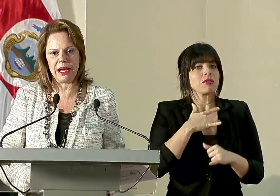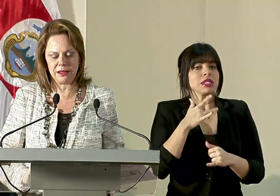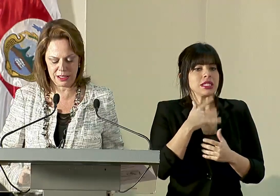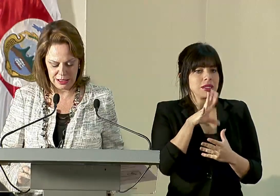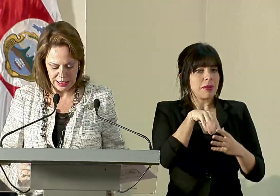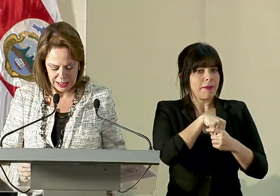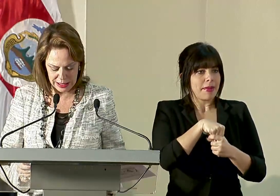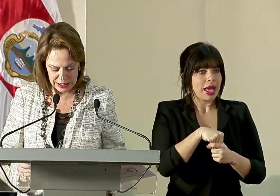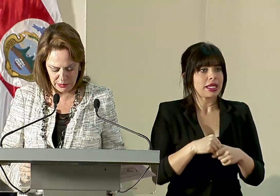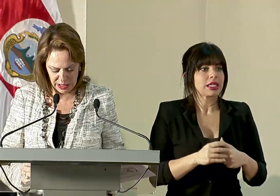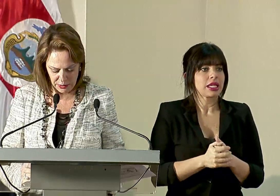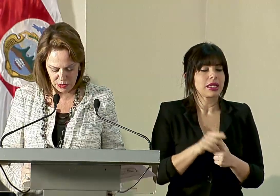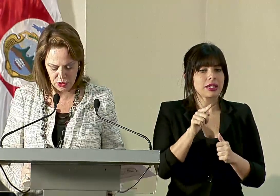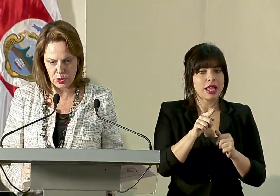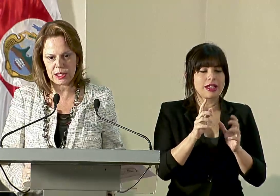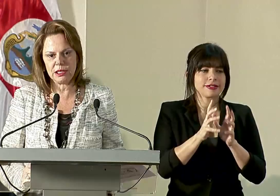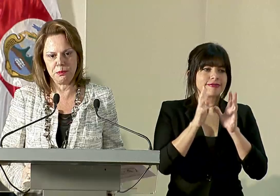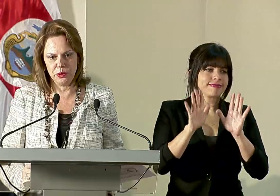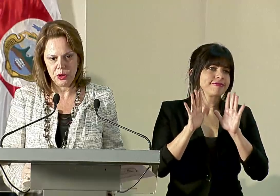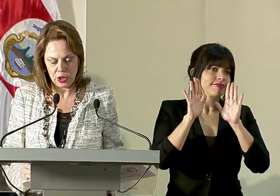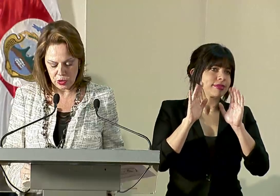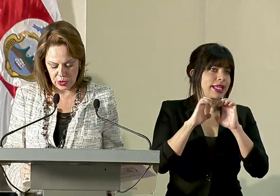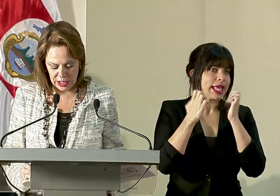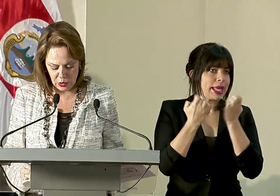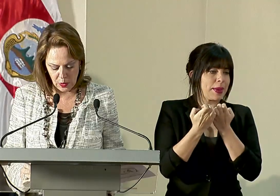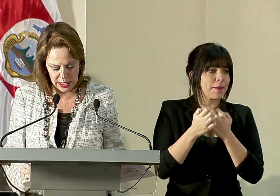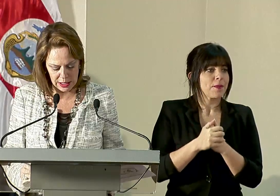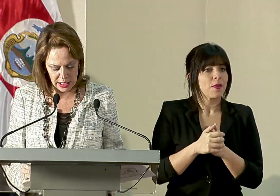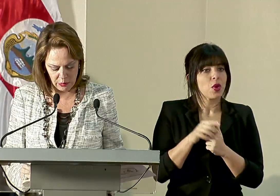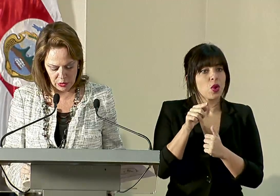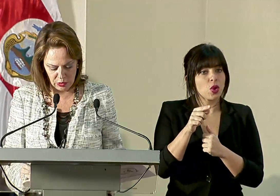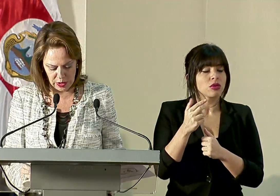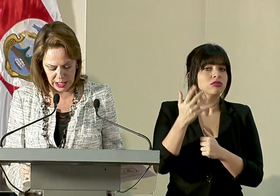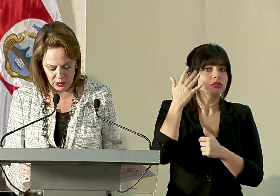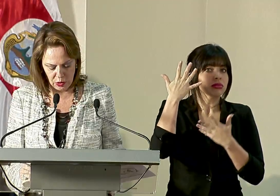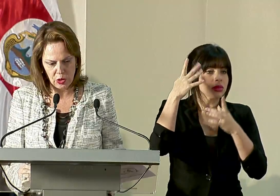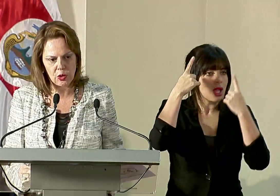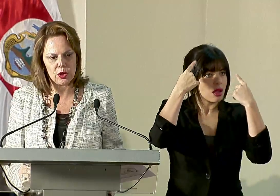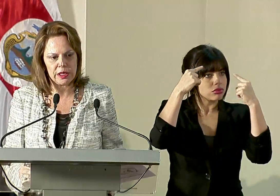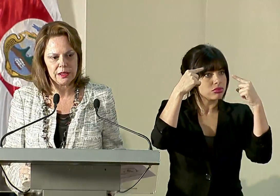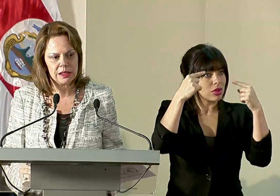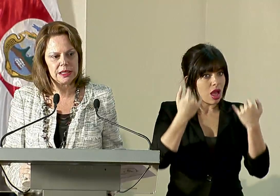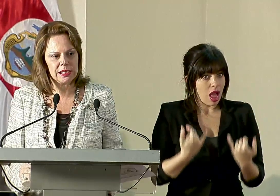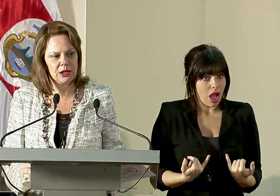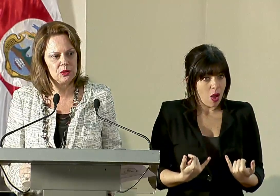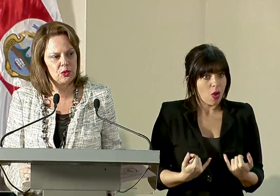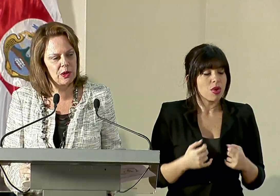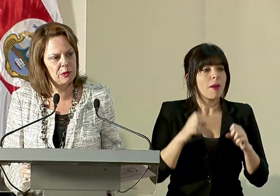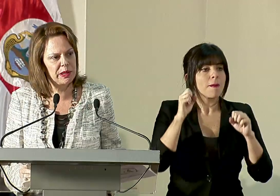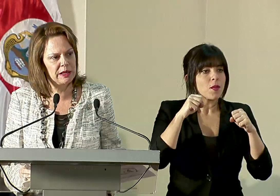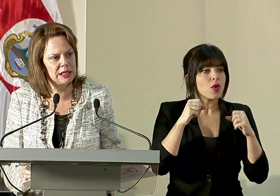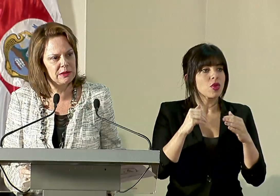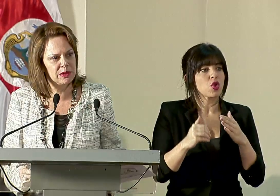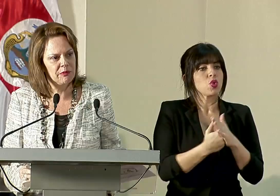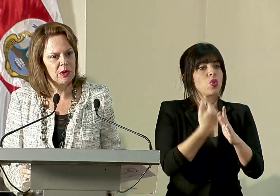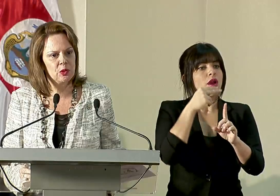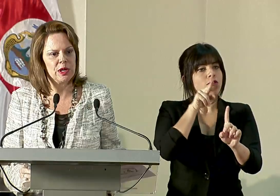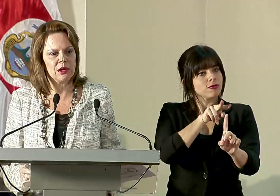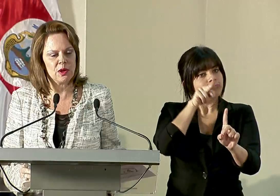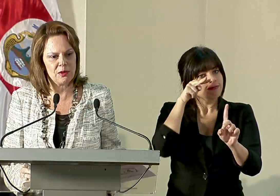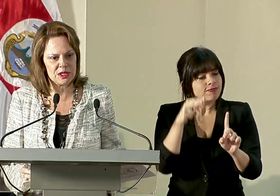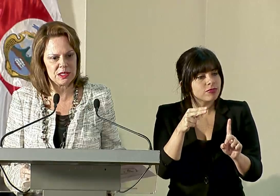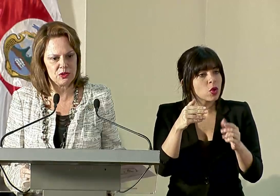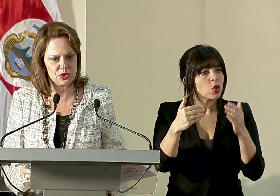siento parte de ese maravilloso equipo con el cual hemos logrado hoy tener un nuevo paradigma,